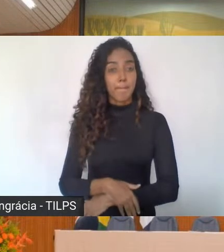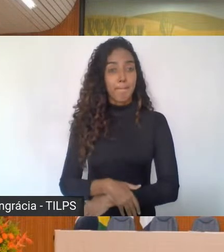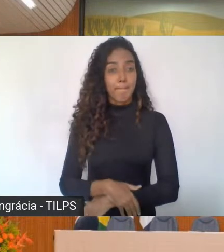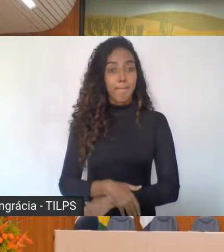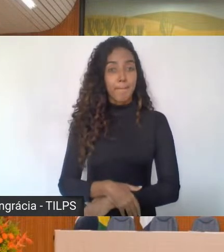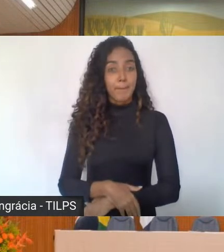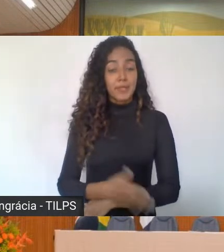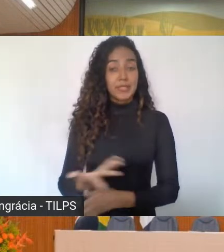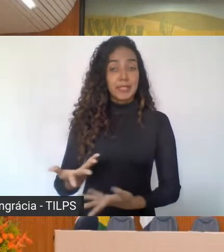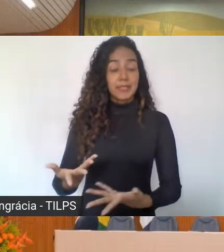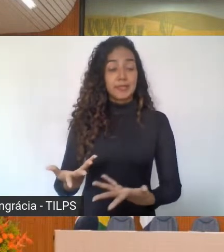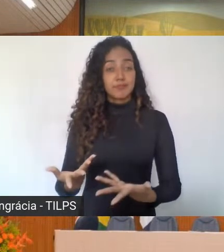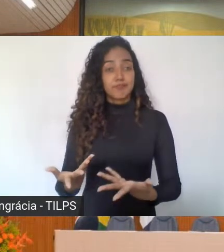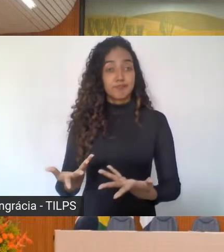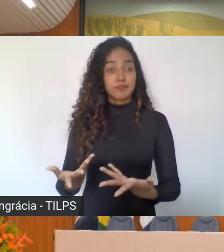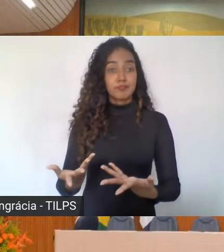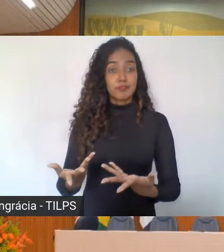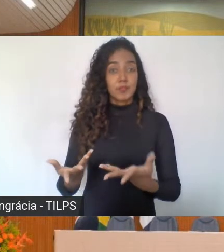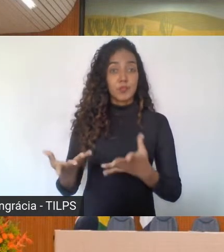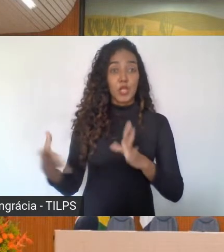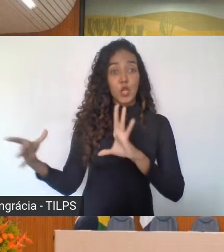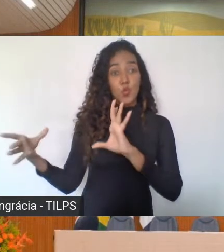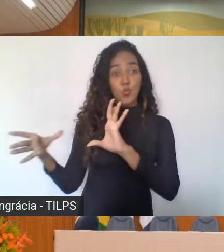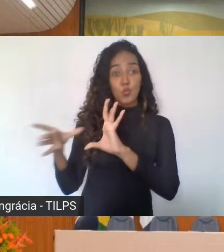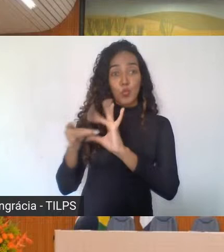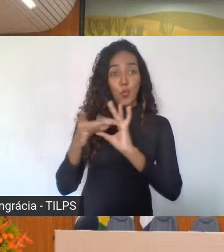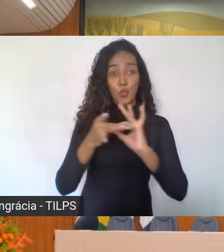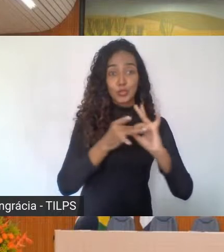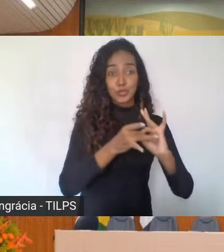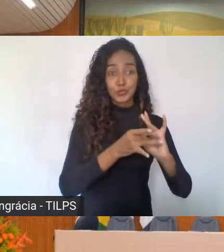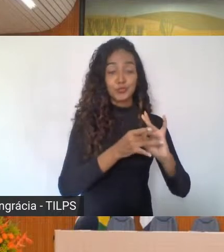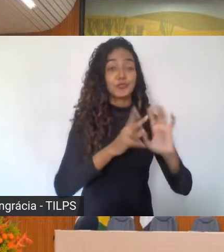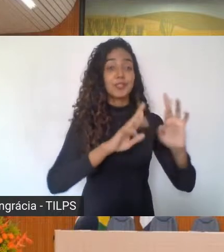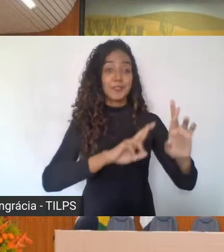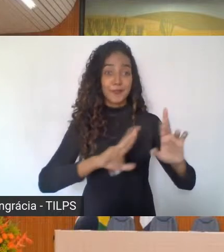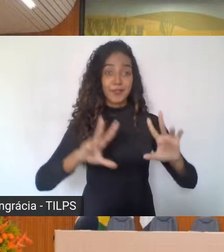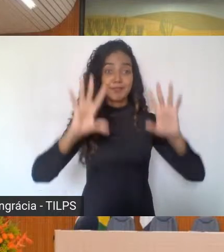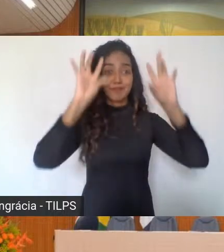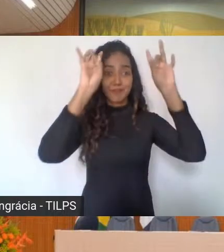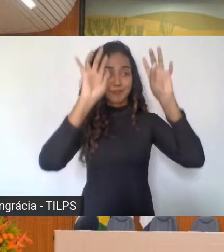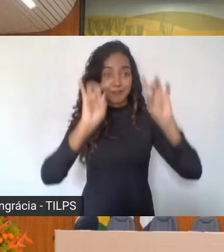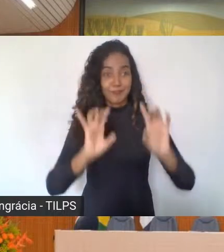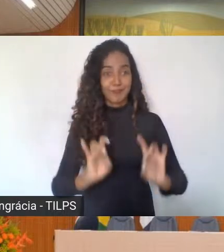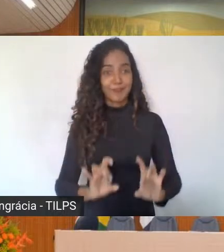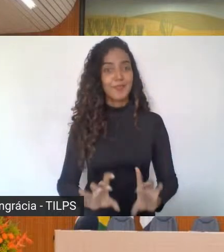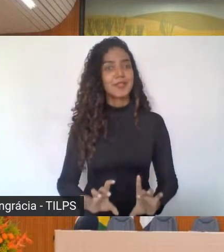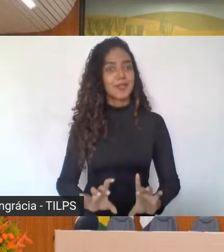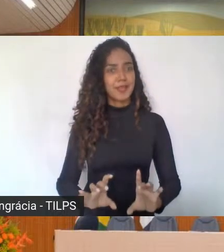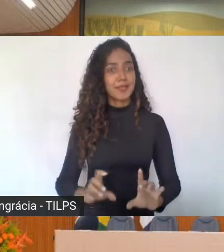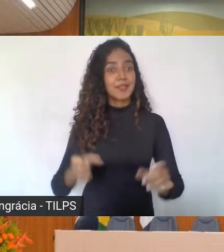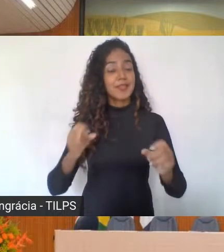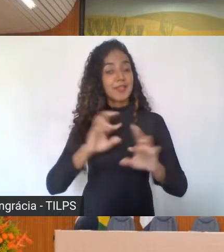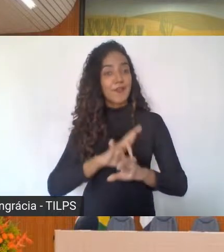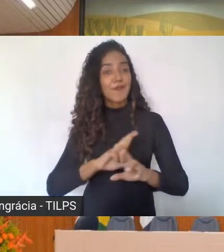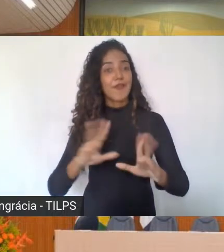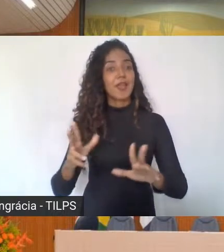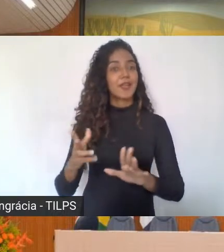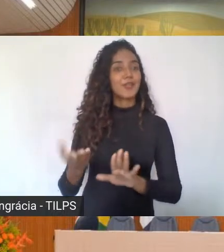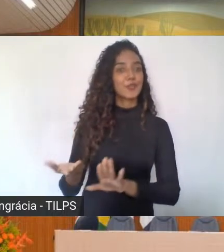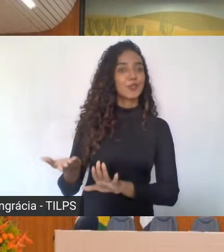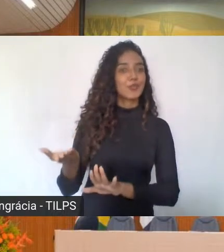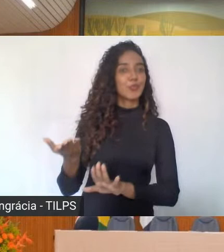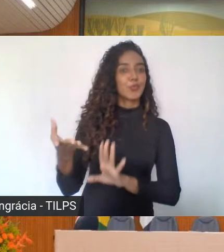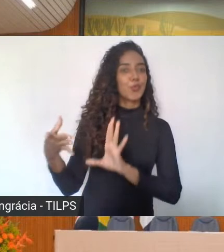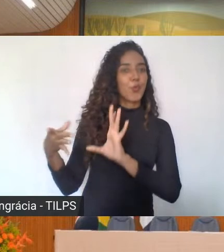condições particularmente excepcionais, ainda mais excepcionais do que tivemos. Tivemos durante